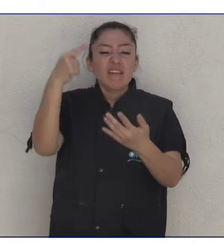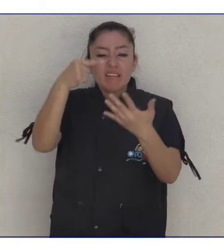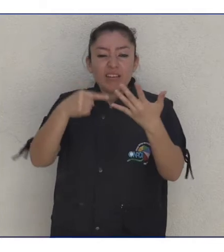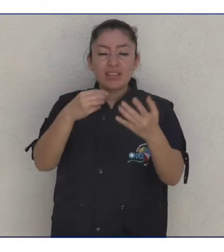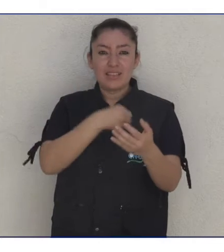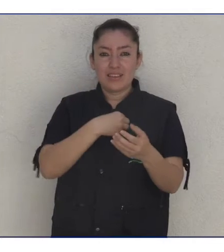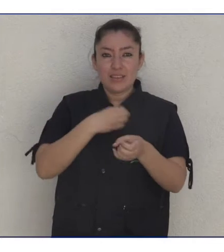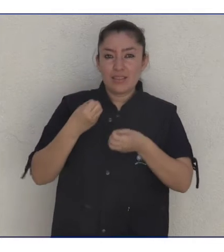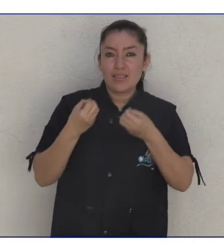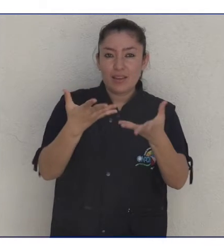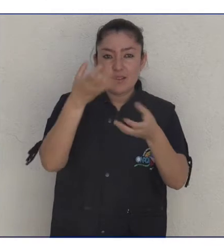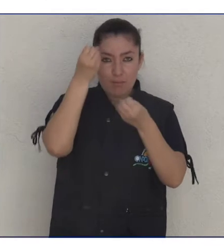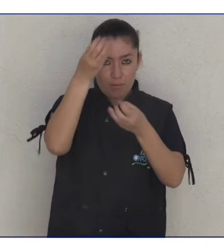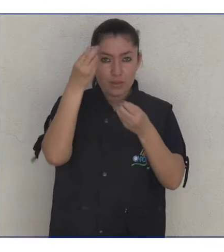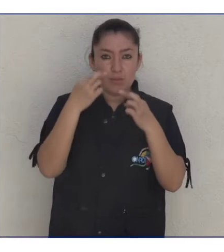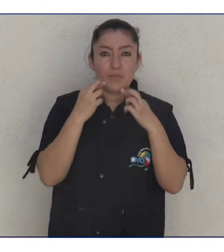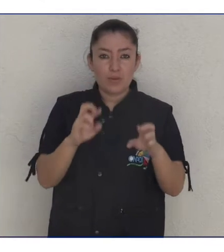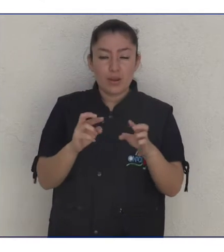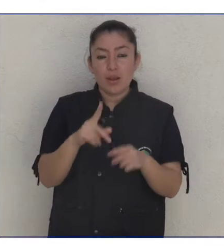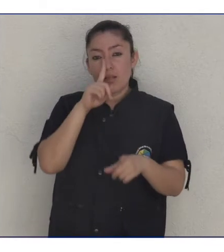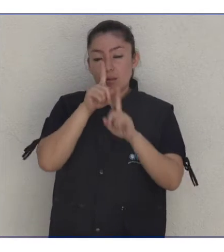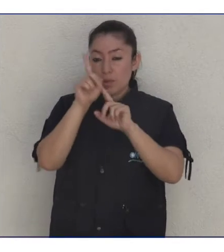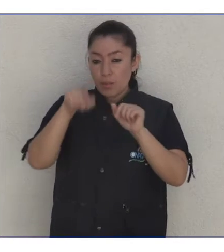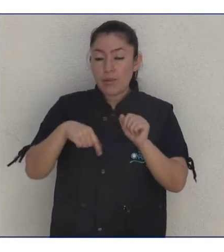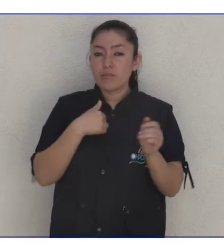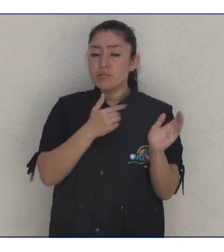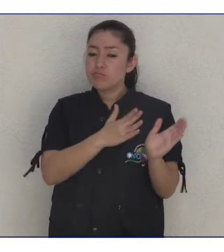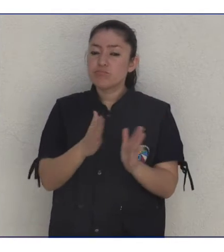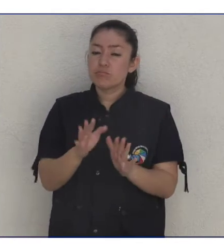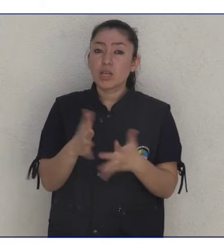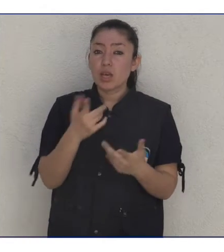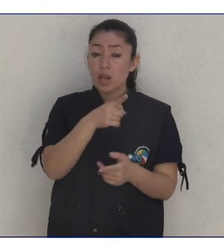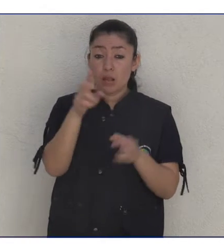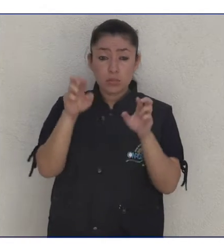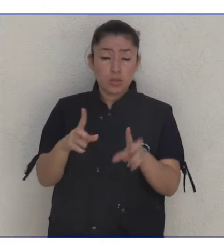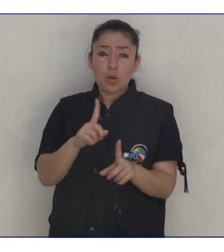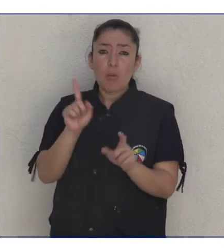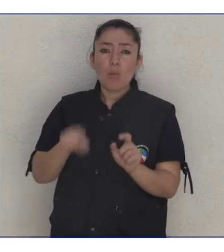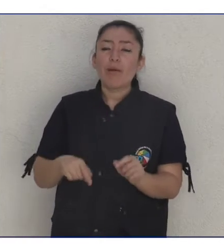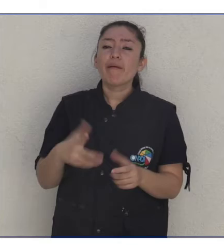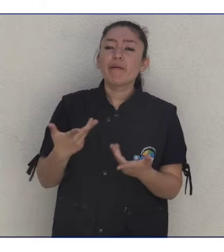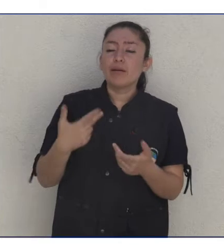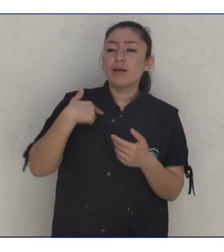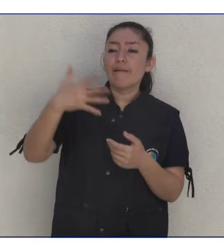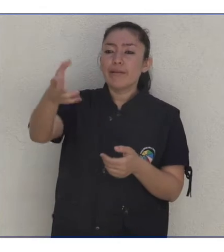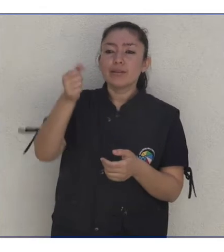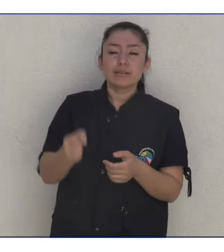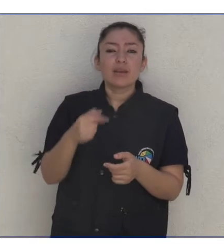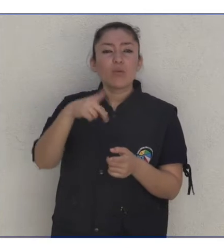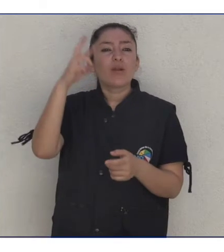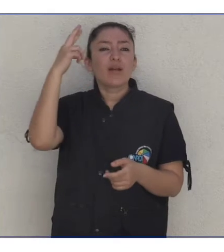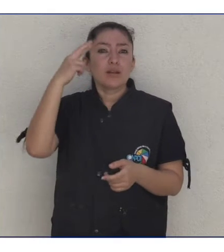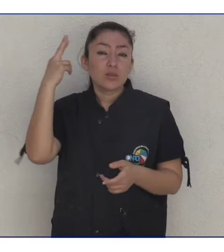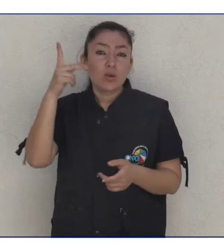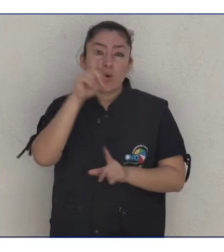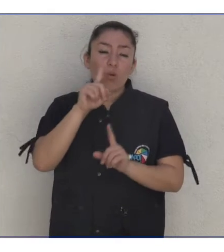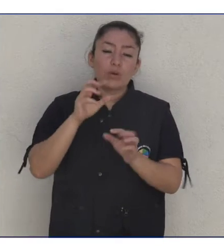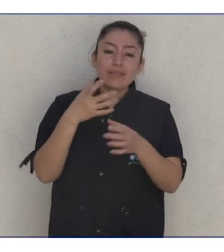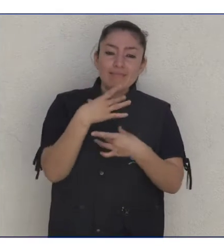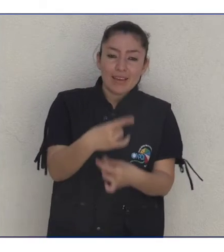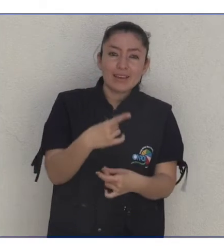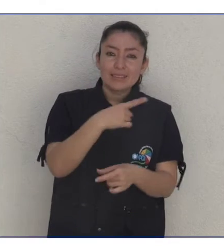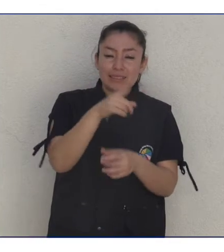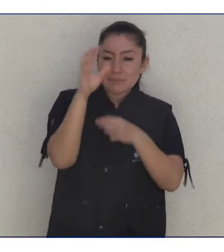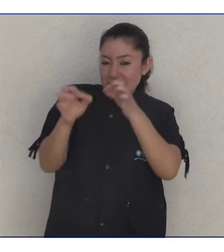La solicitud de información no estará sujeta a ninguna otra formalidad, ni podrá exigirse la manifestación de una razón o